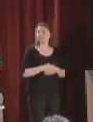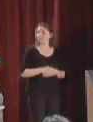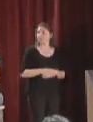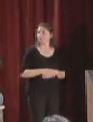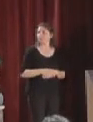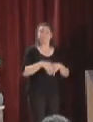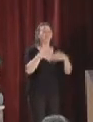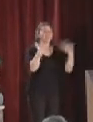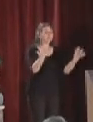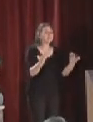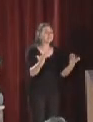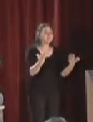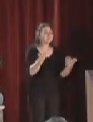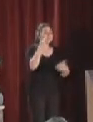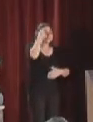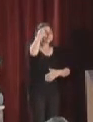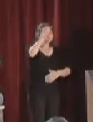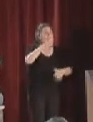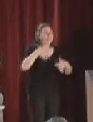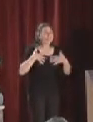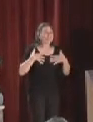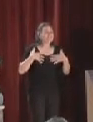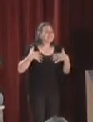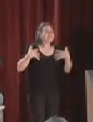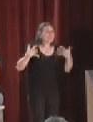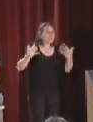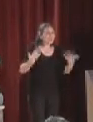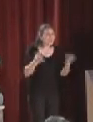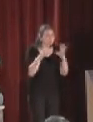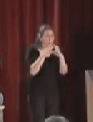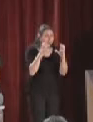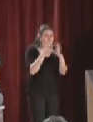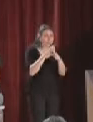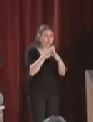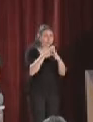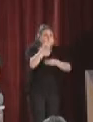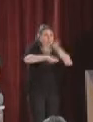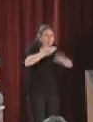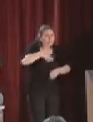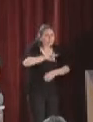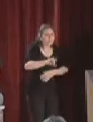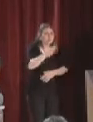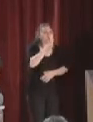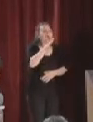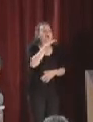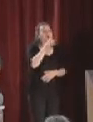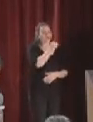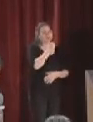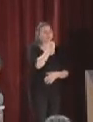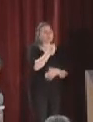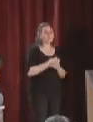Entón, o que temos que ter en conta é a ilusión, é que podemos facelo. Aí vou cantar.